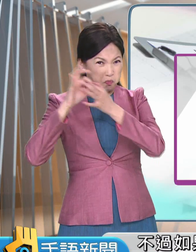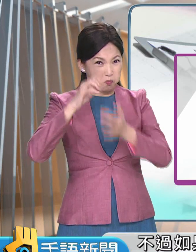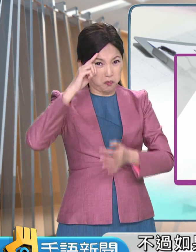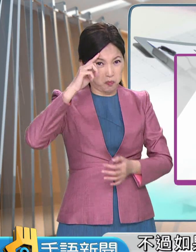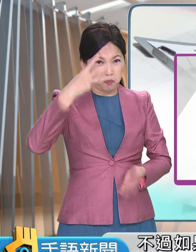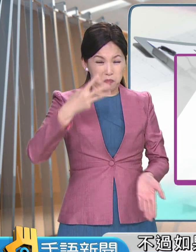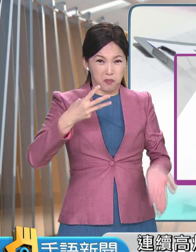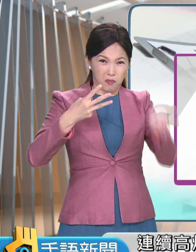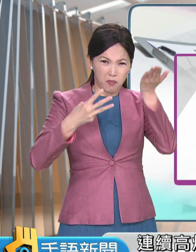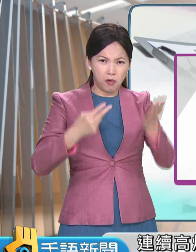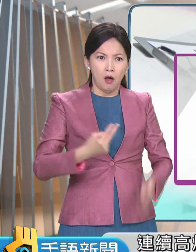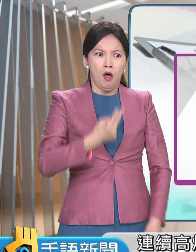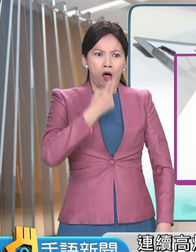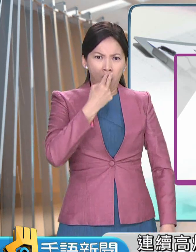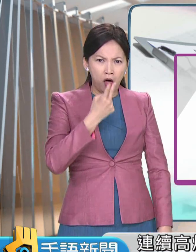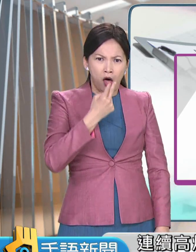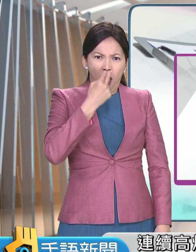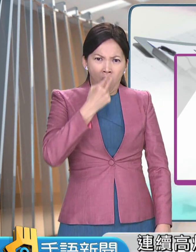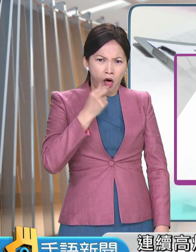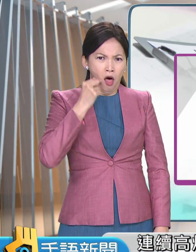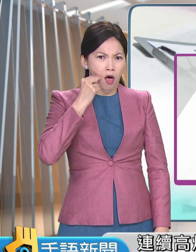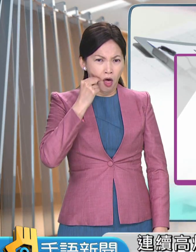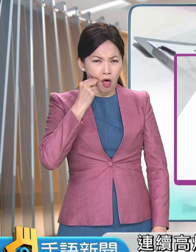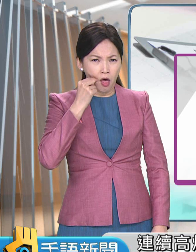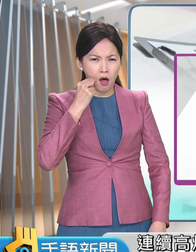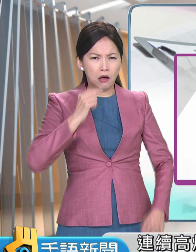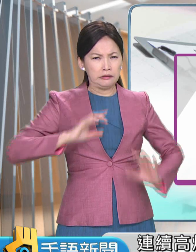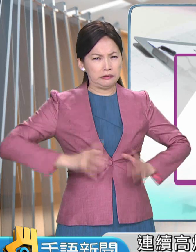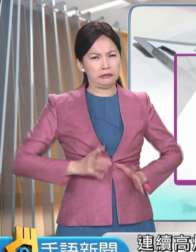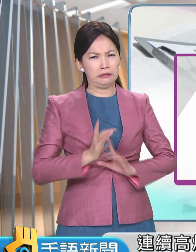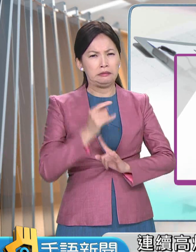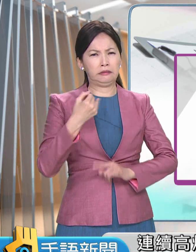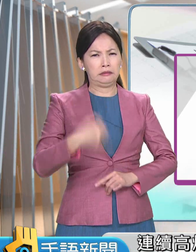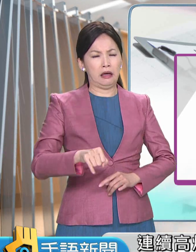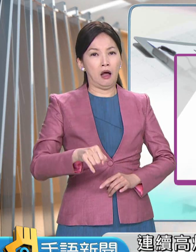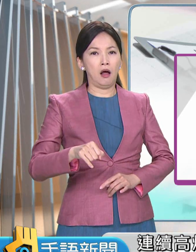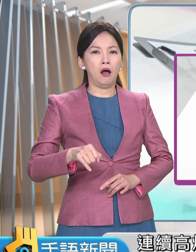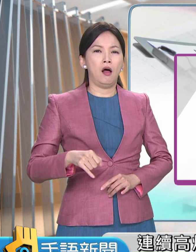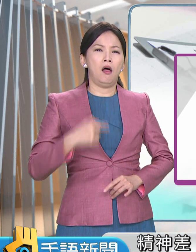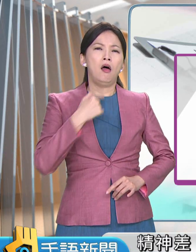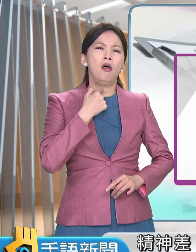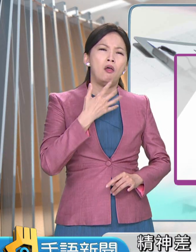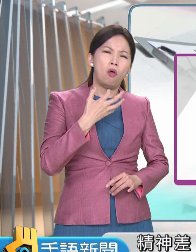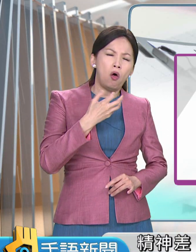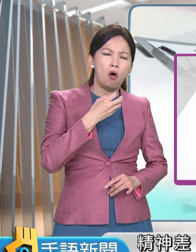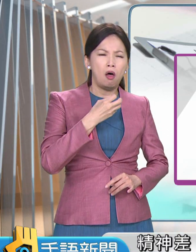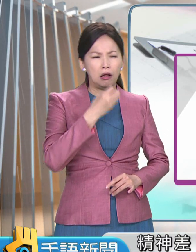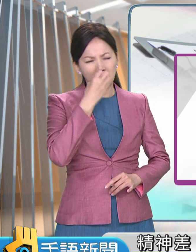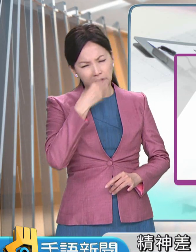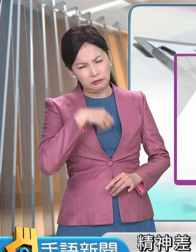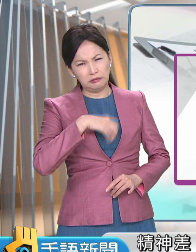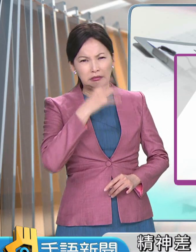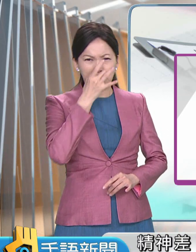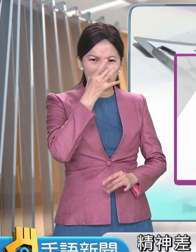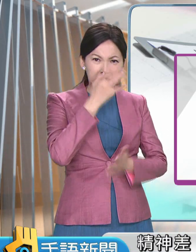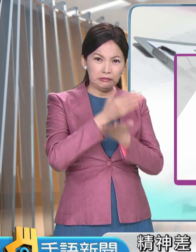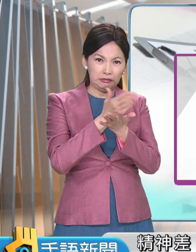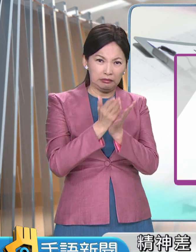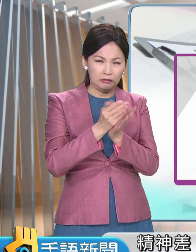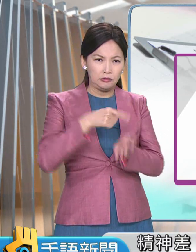痛、连续高烧超过三天、呼吸困难、精神差、进食困难等，就要